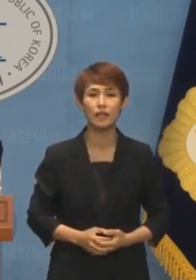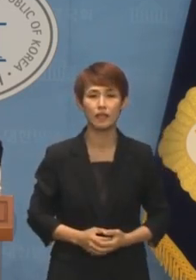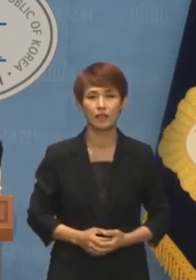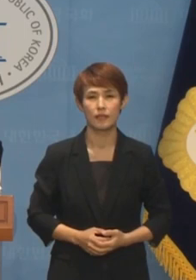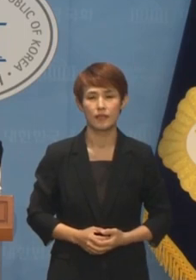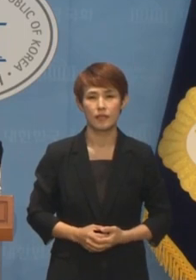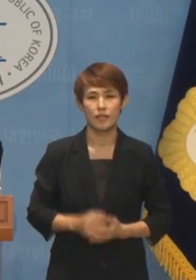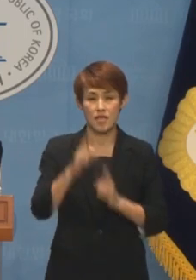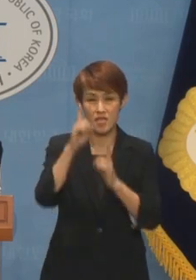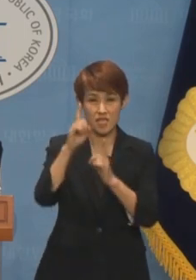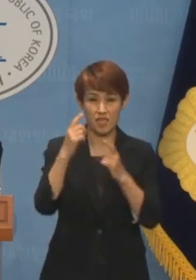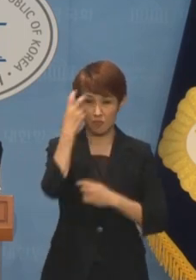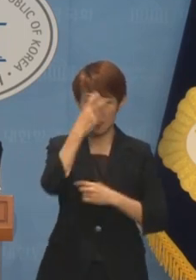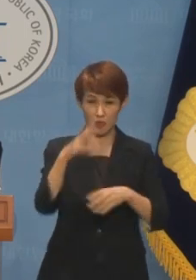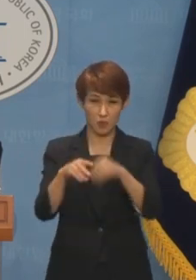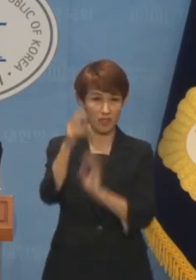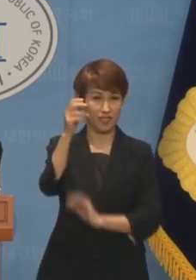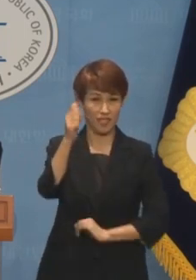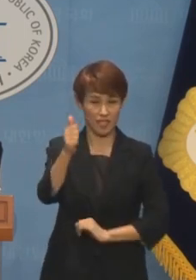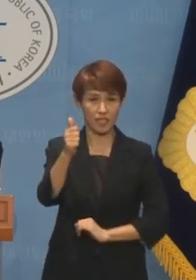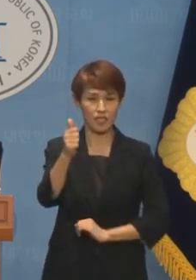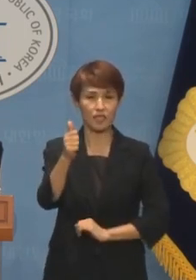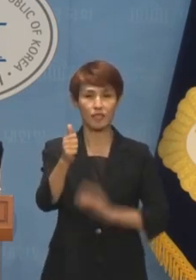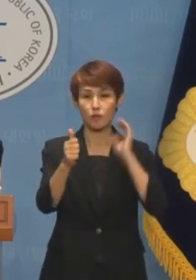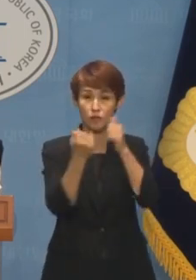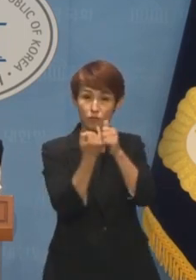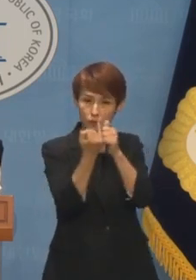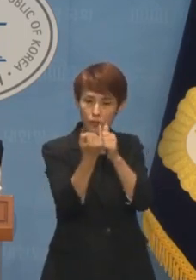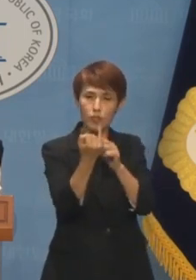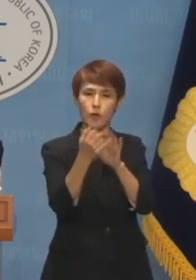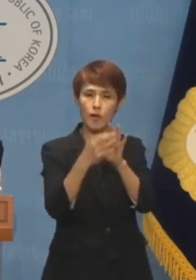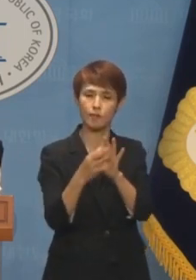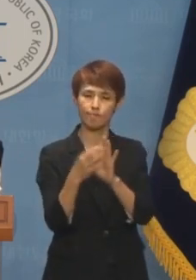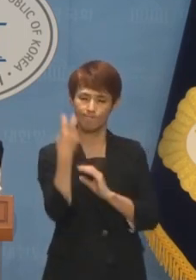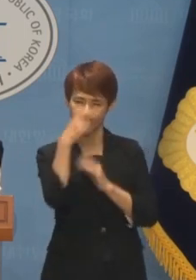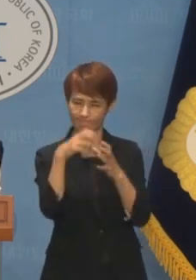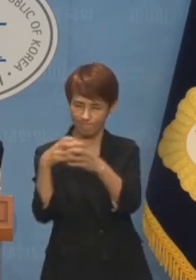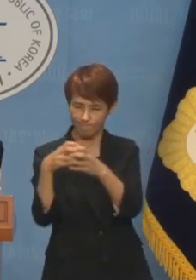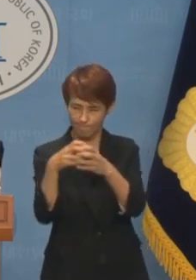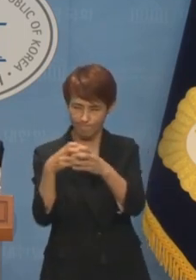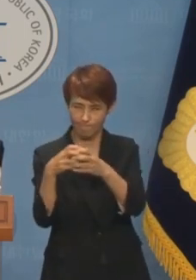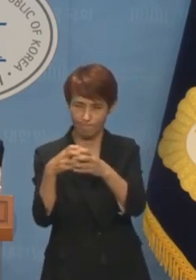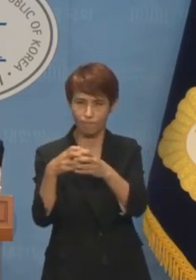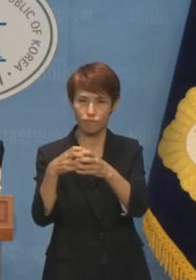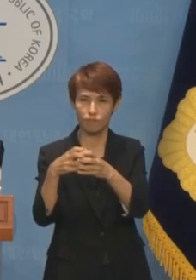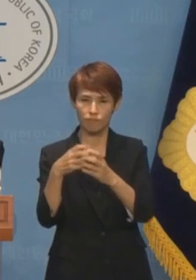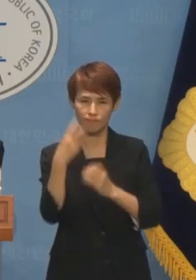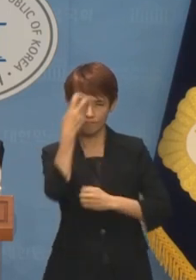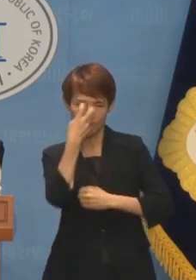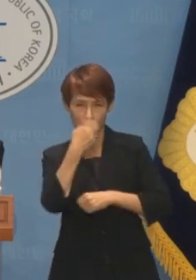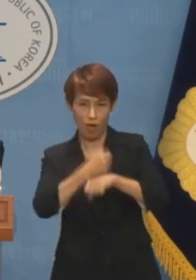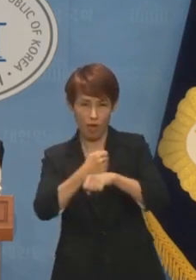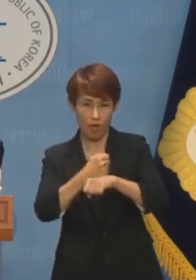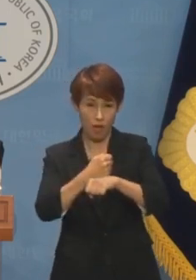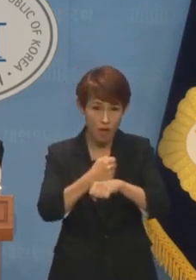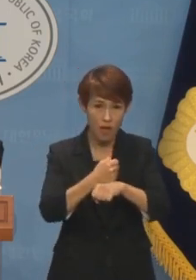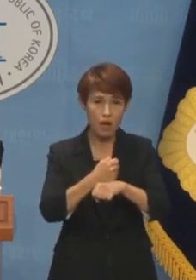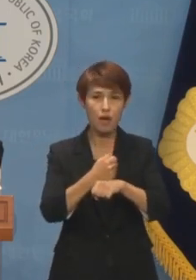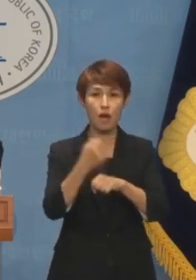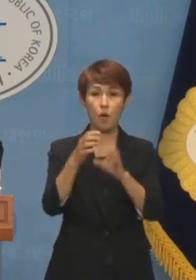이원석 검찰총장이 김 여사 관련 수사팀을 보강하고 수사의 속도를 내려고 하자 수사 책임자들을